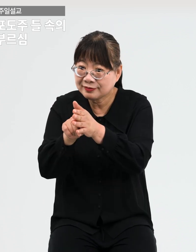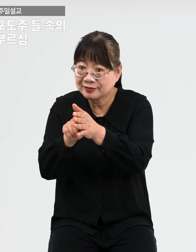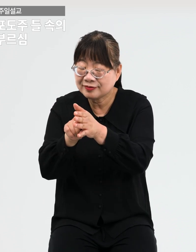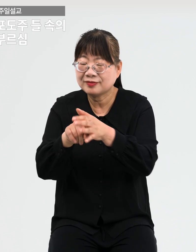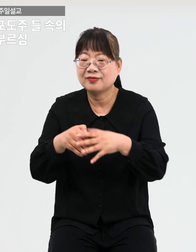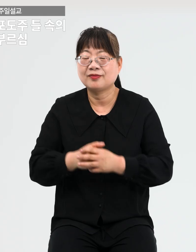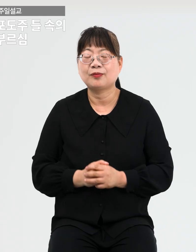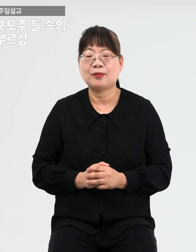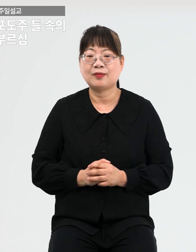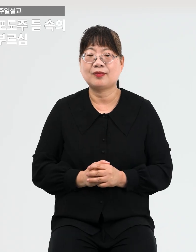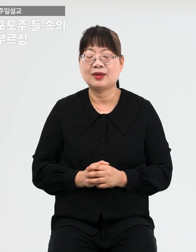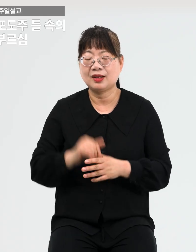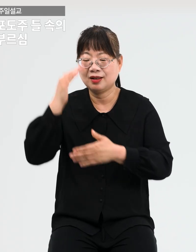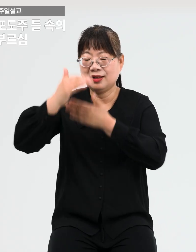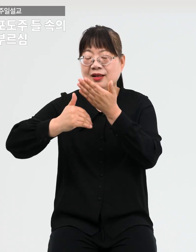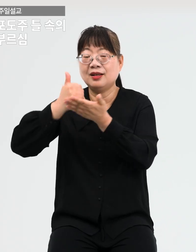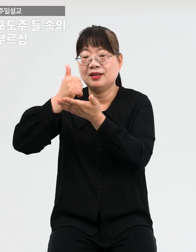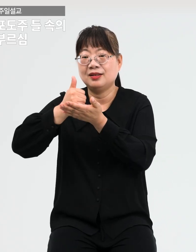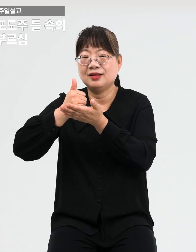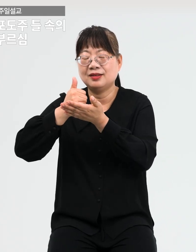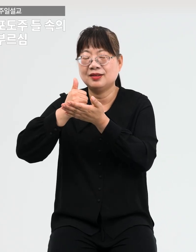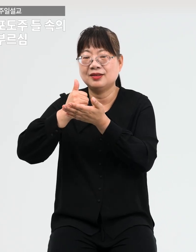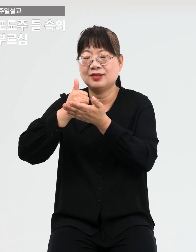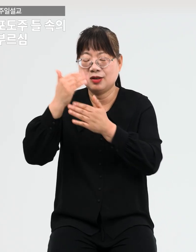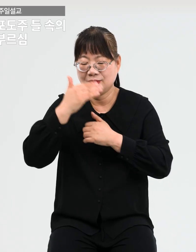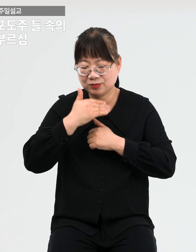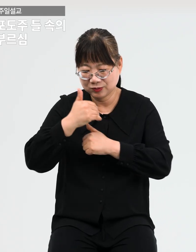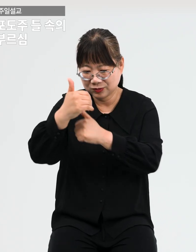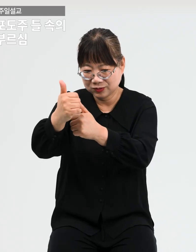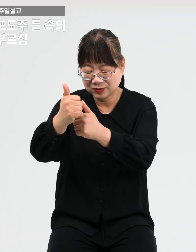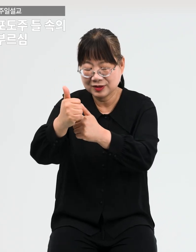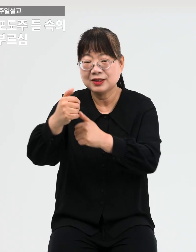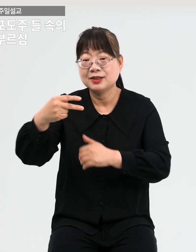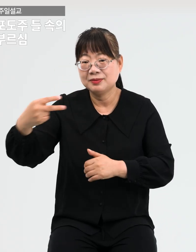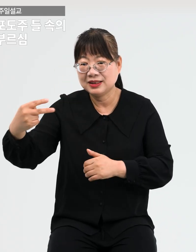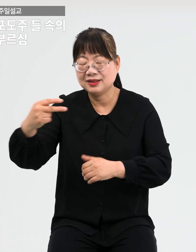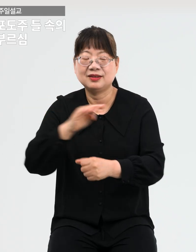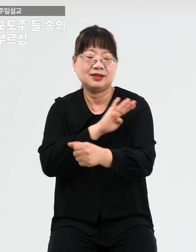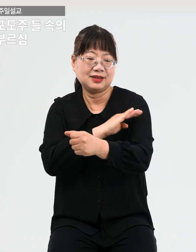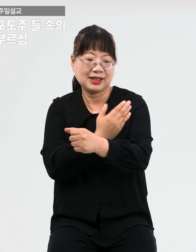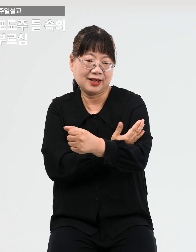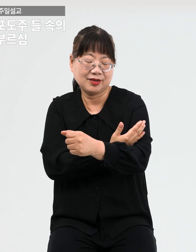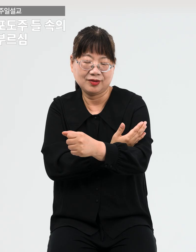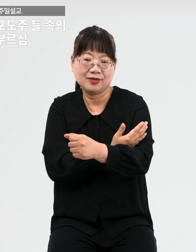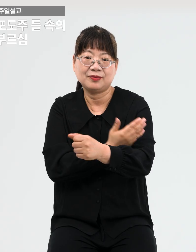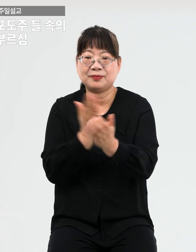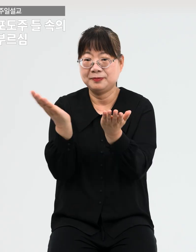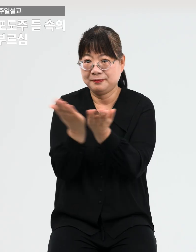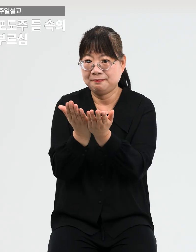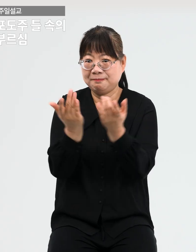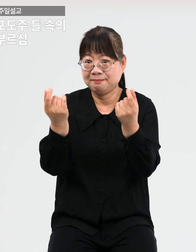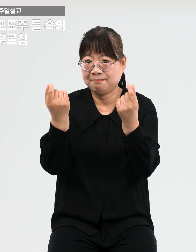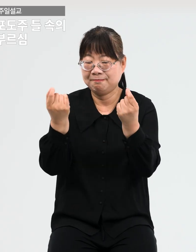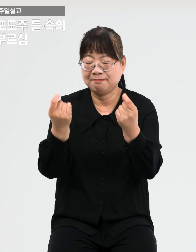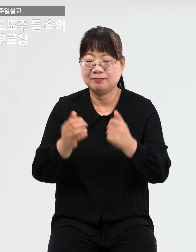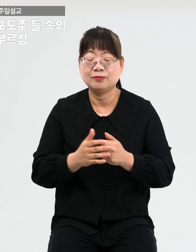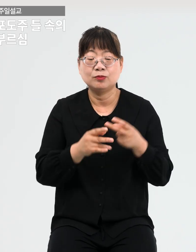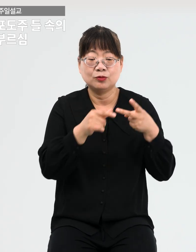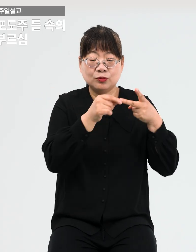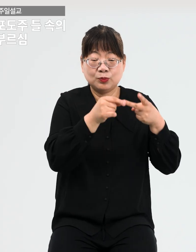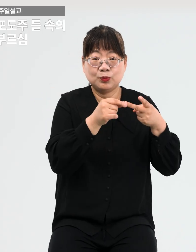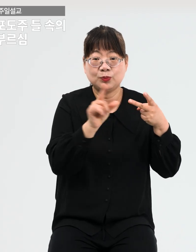믿습니까? 하나님의 부르심이 자격입니다. 두